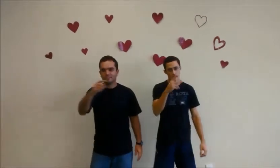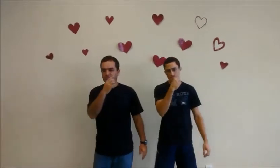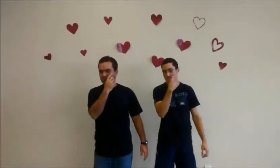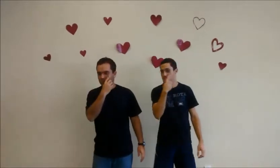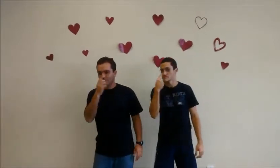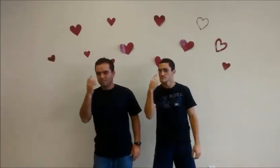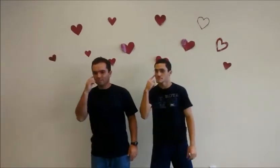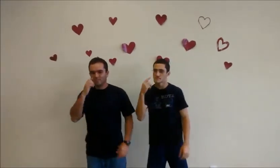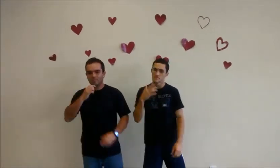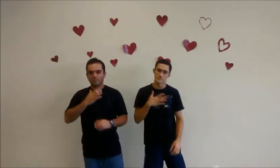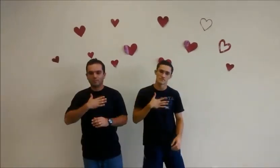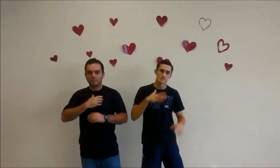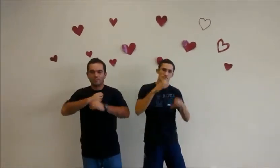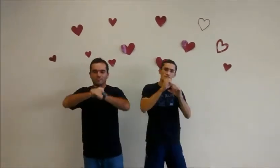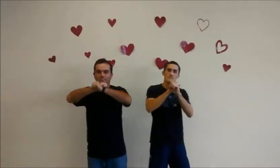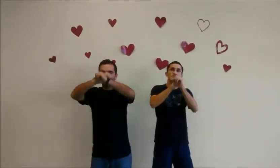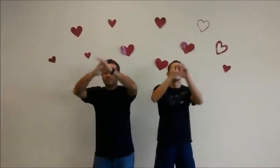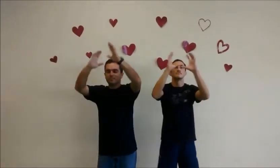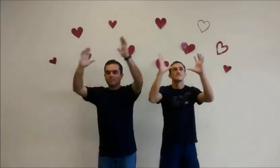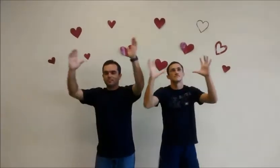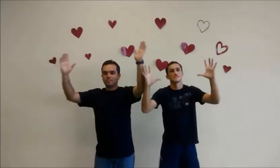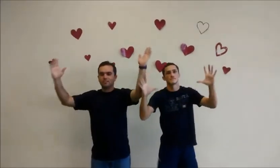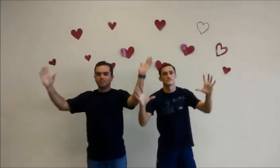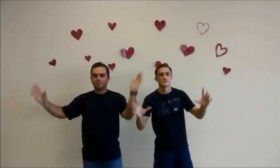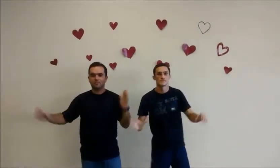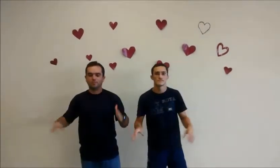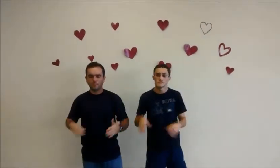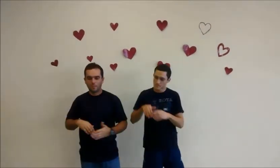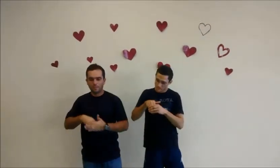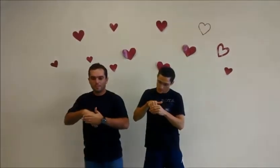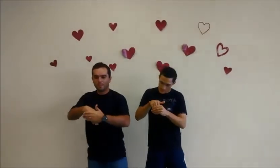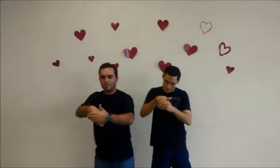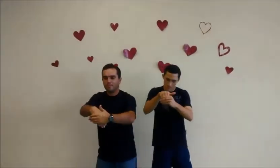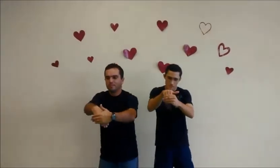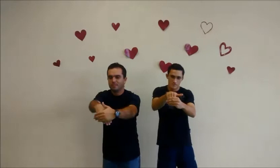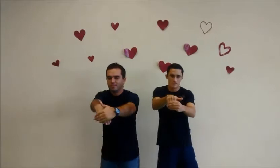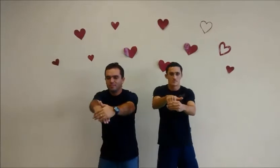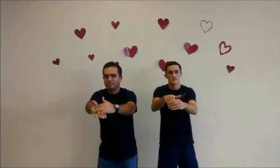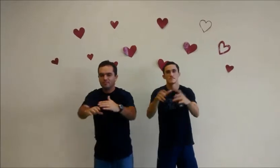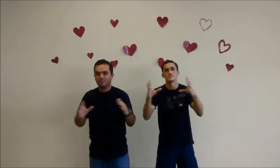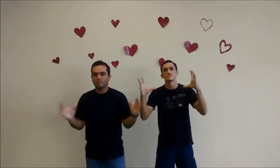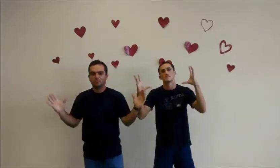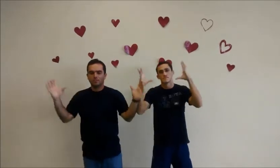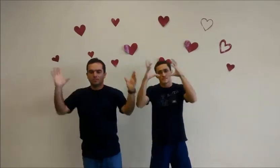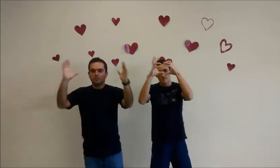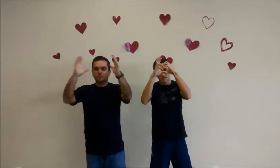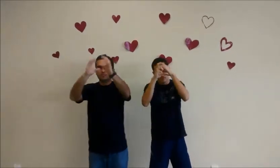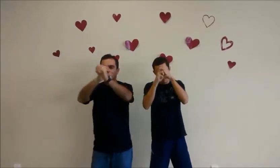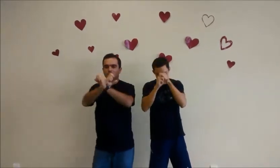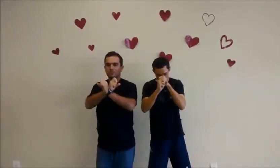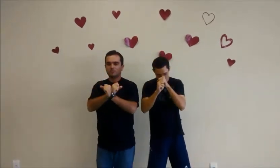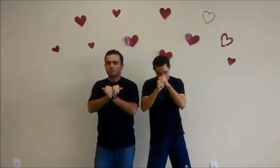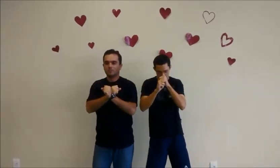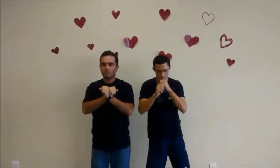Seus olhos, meu clarão, me guiam dentro da